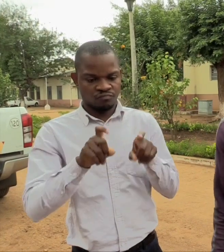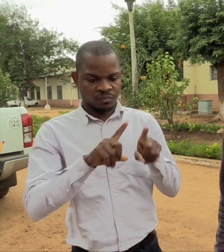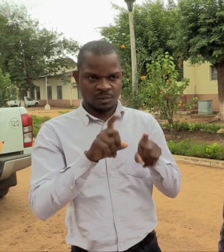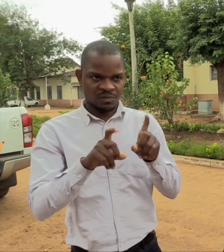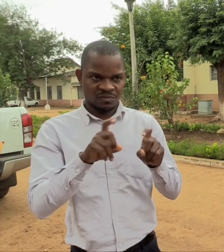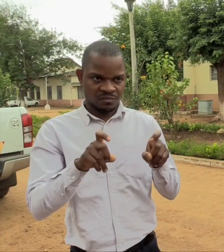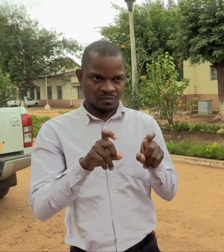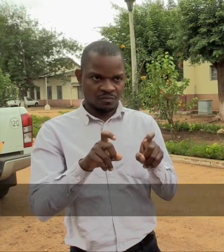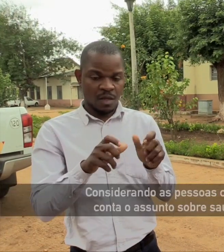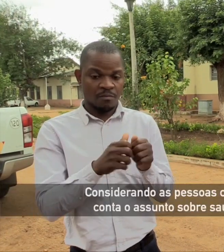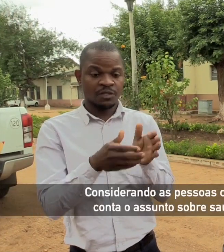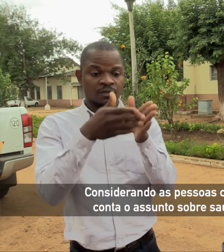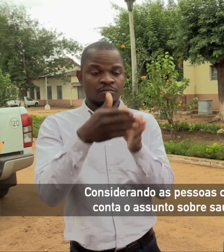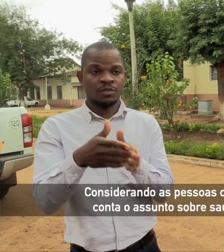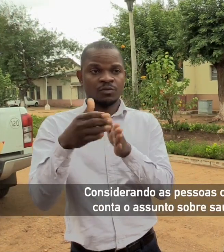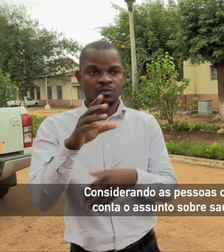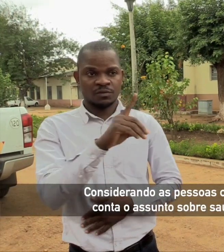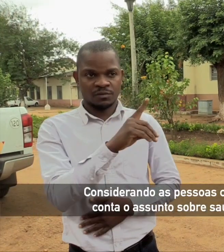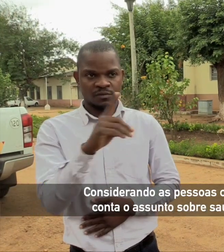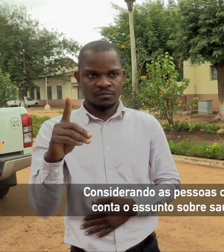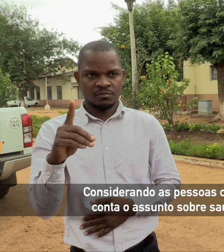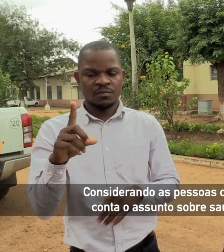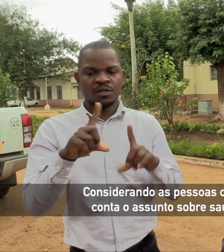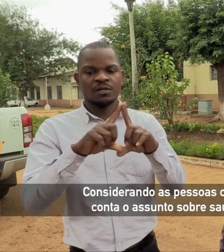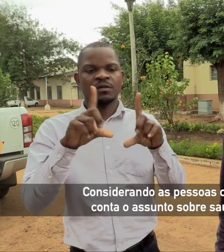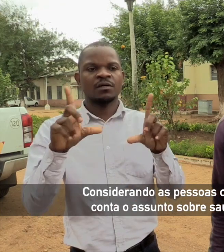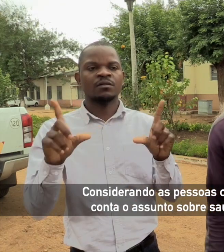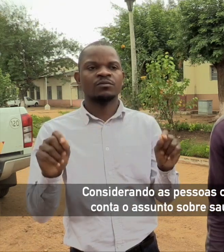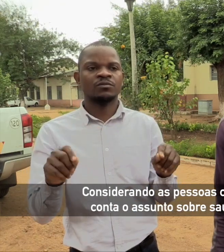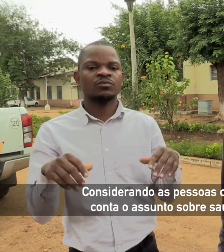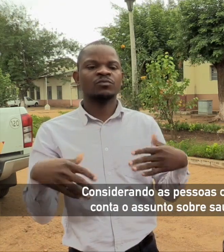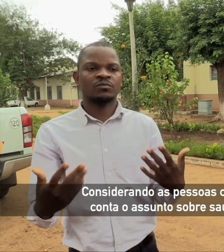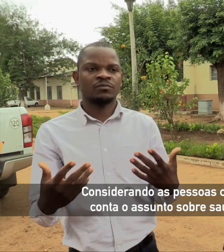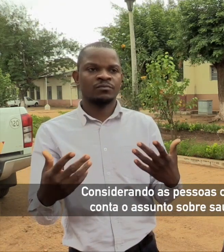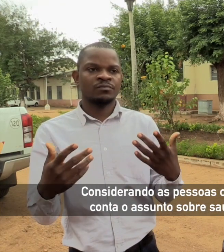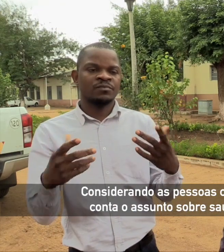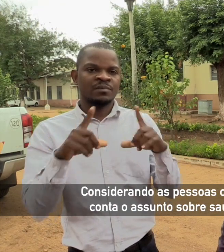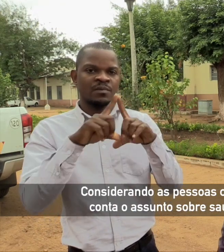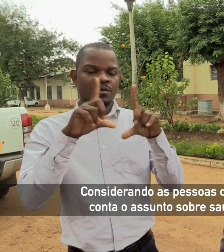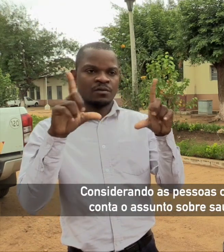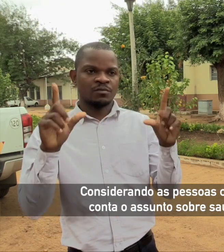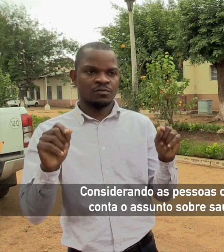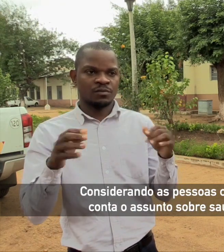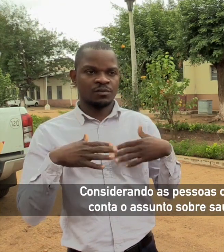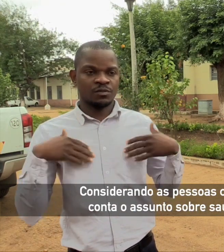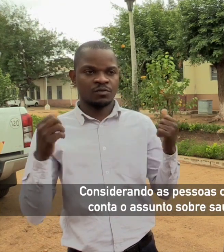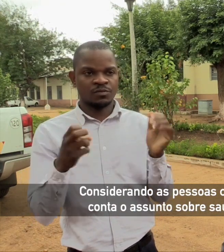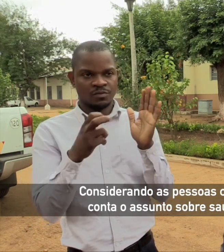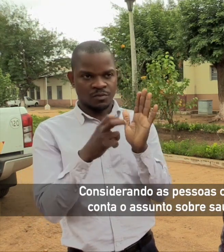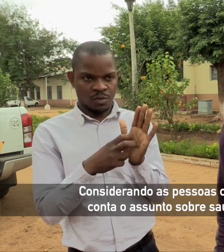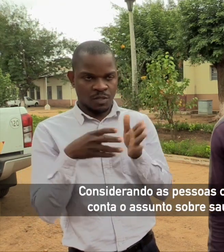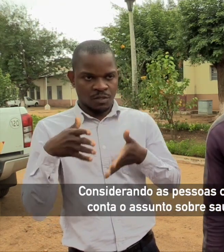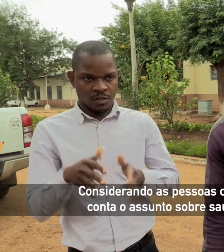Partindo das pessoas com deficiência sobre essa parte de reprodutiva,